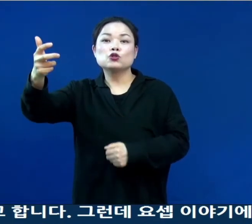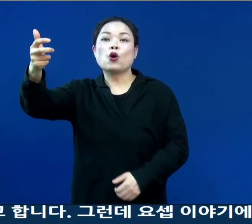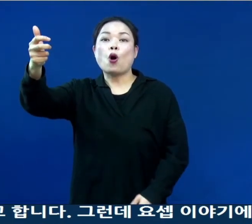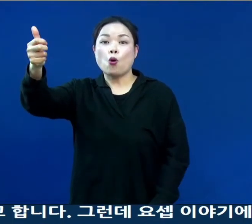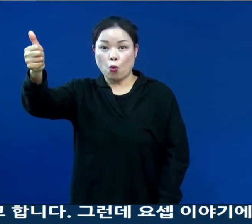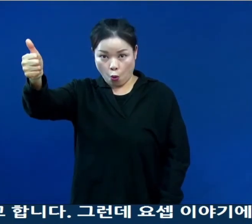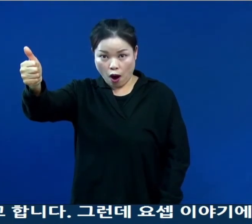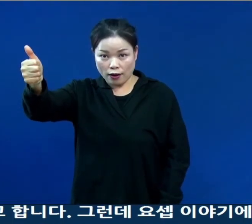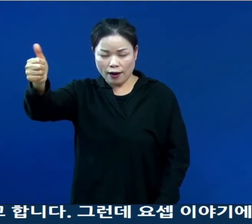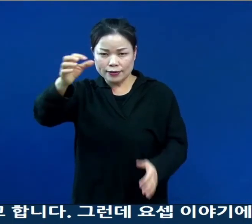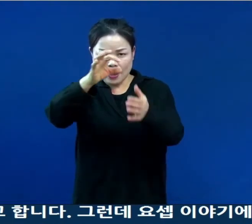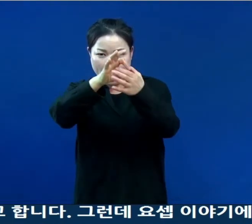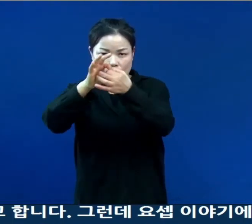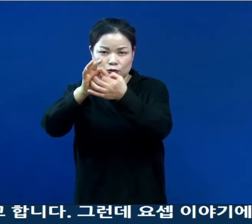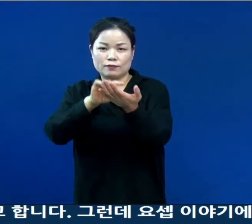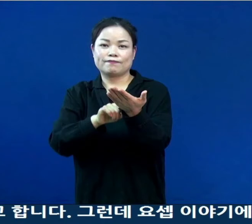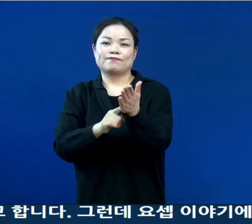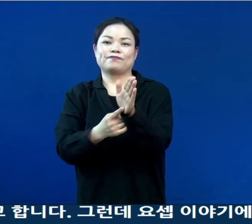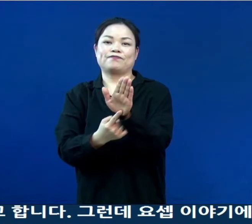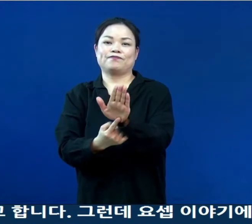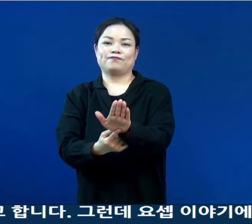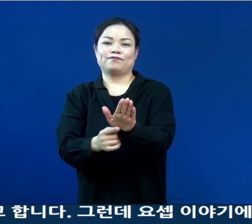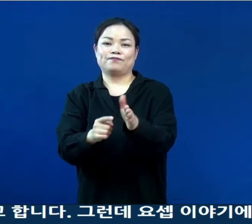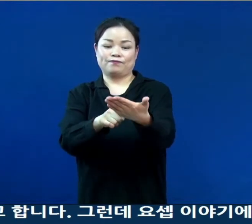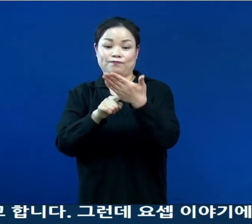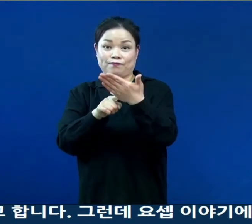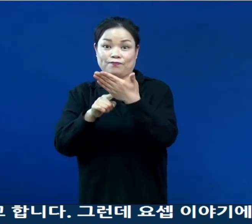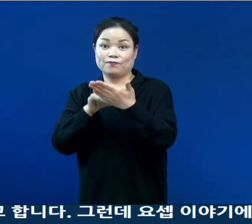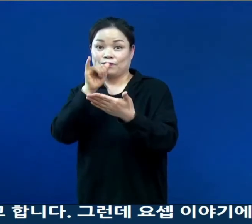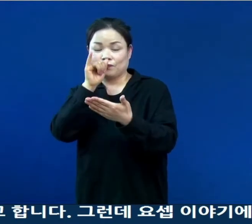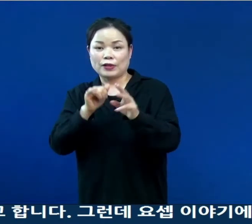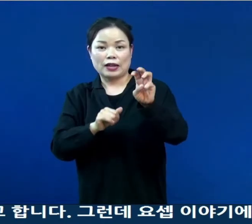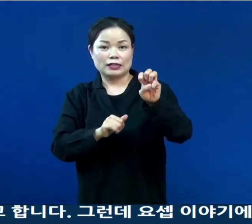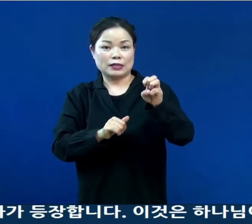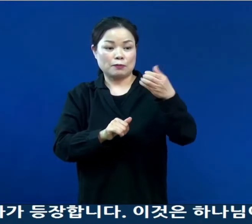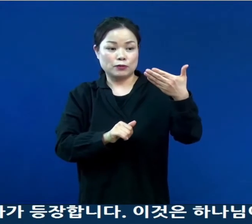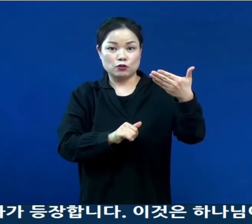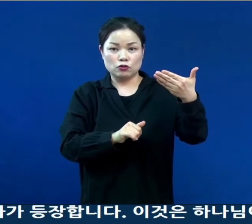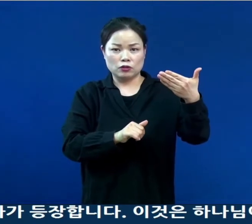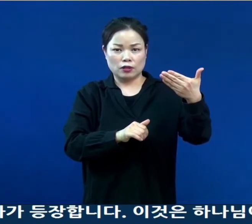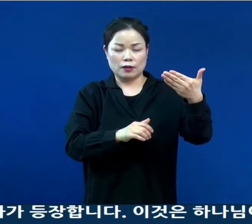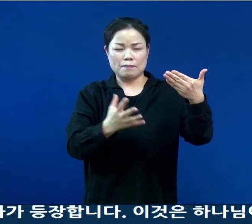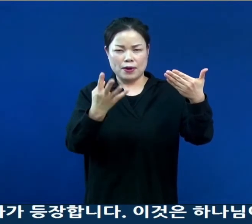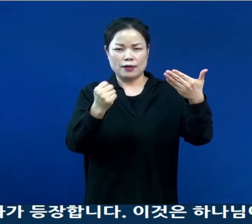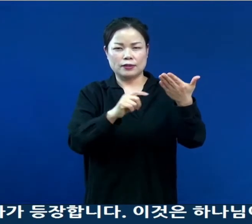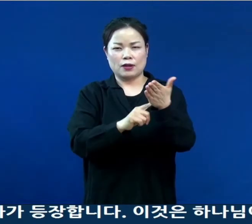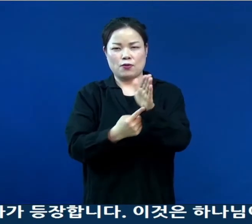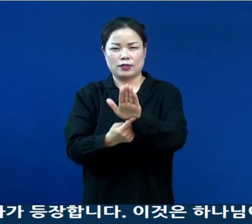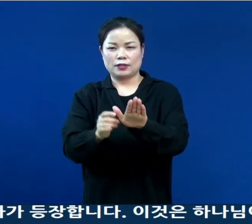여호와가 계속해서 등장을 합니다. 요셉의 이야기 속에 특별히 이 39장에 풍성하게 했습니다.